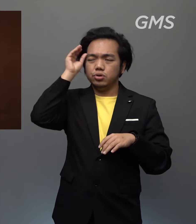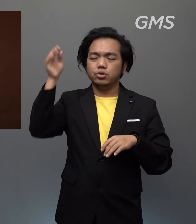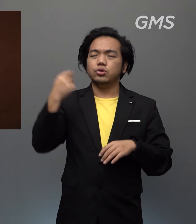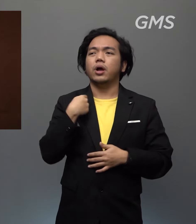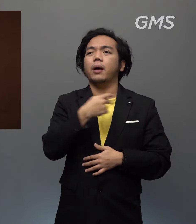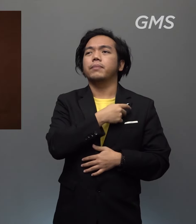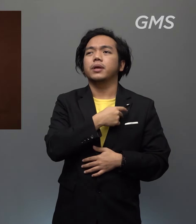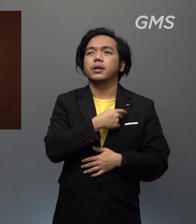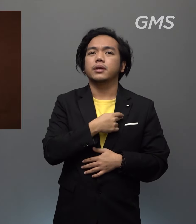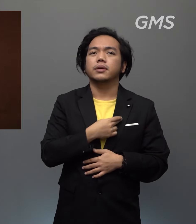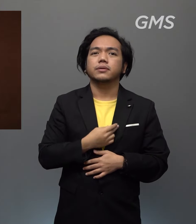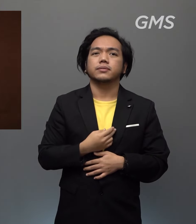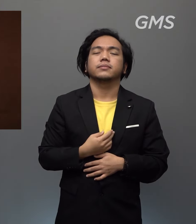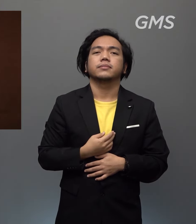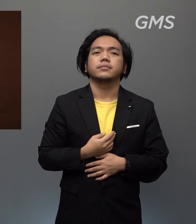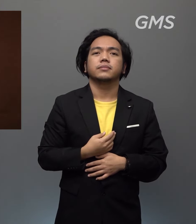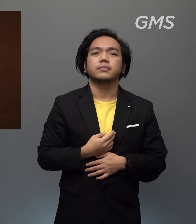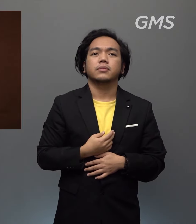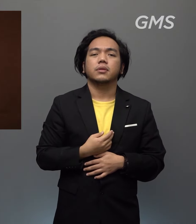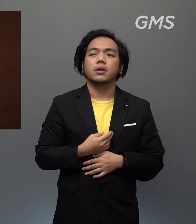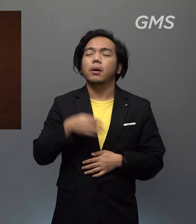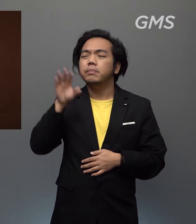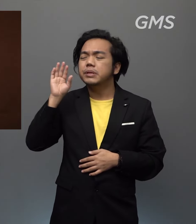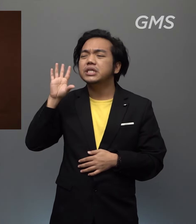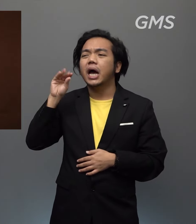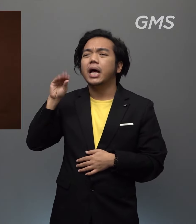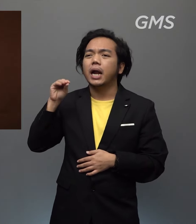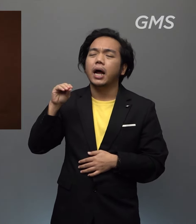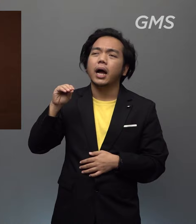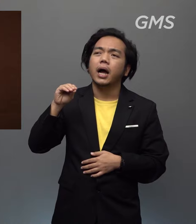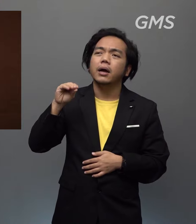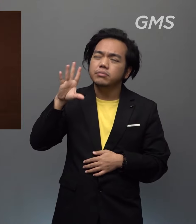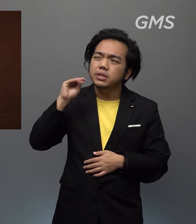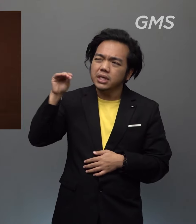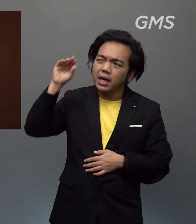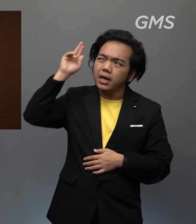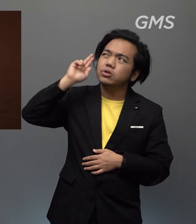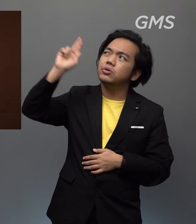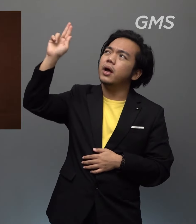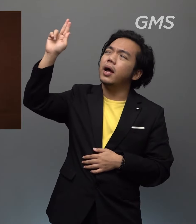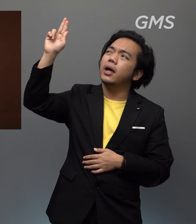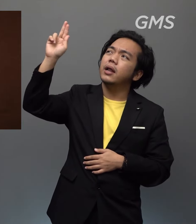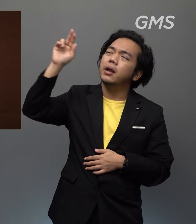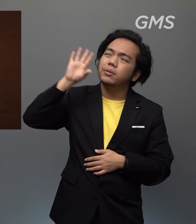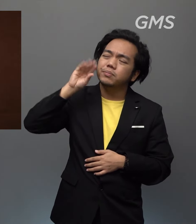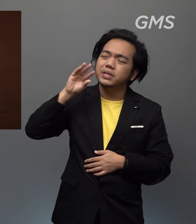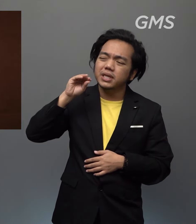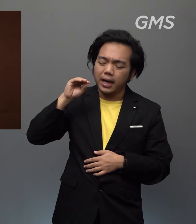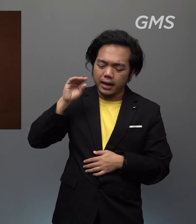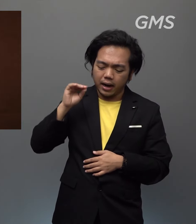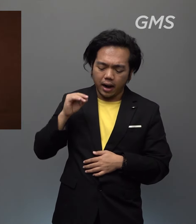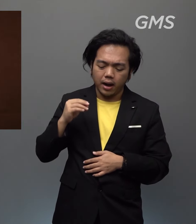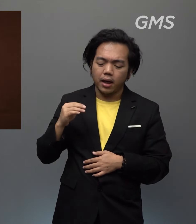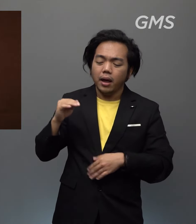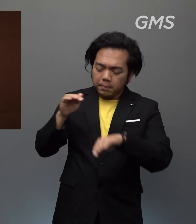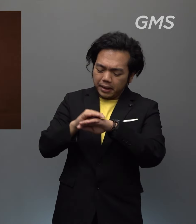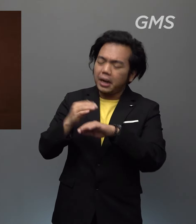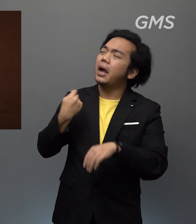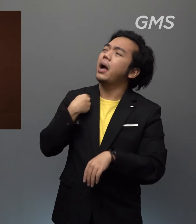terhadap karir dan pekerjaan kami. Bicaralah ya Tuhan. Bicaralah ya Tuhan. Kami